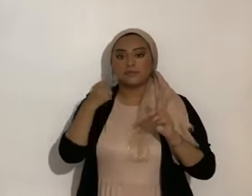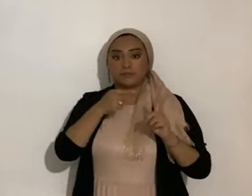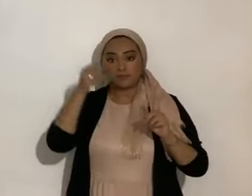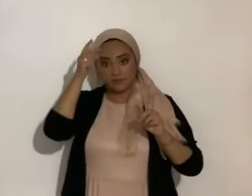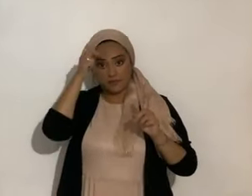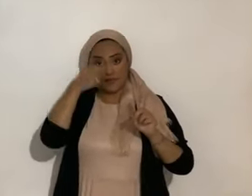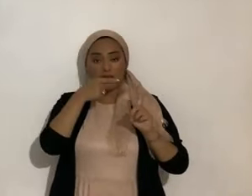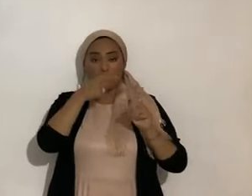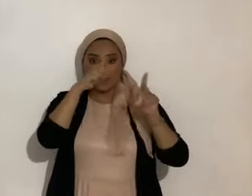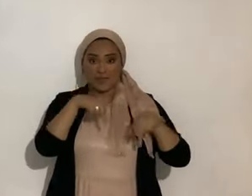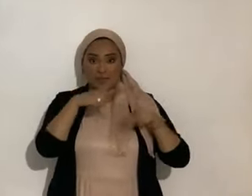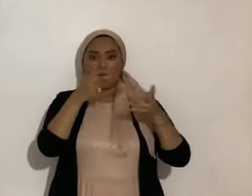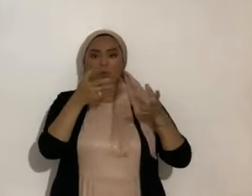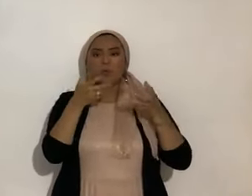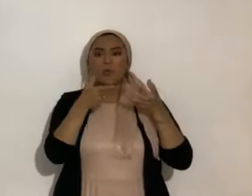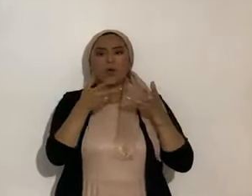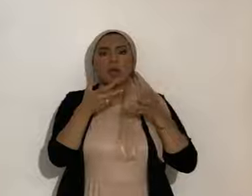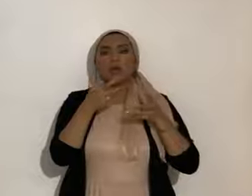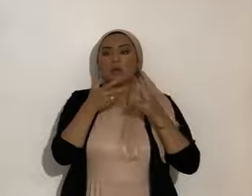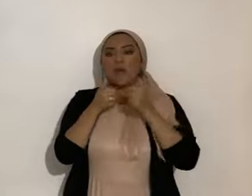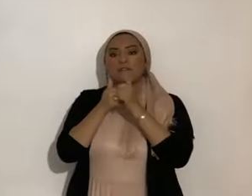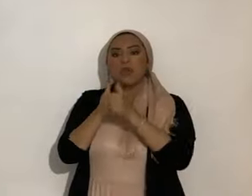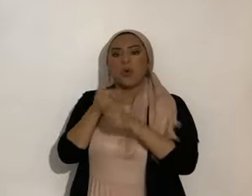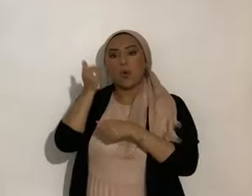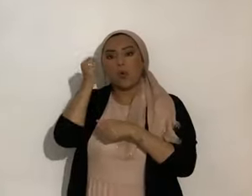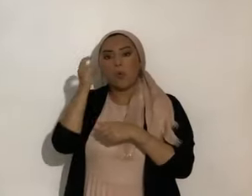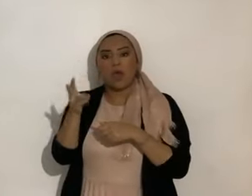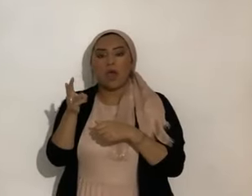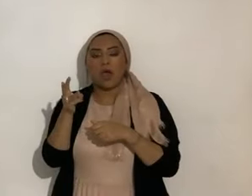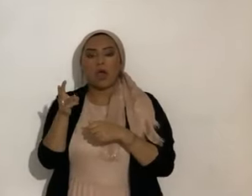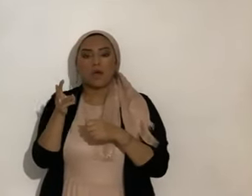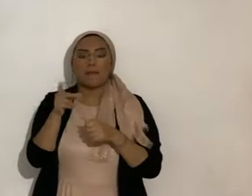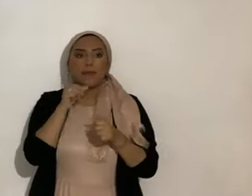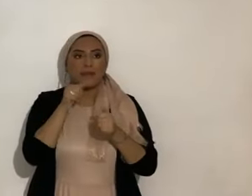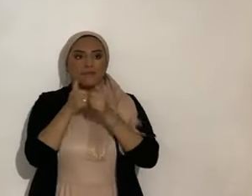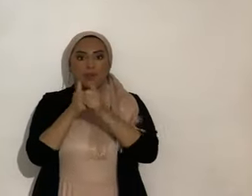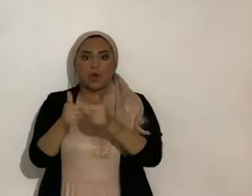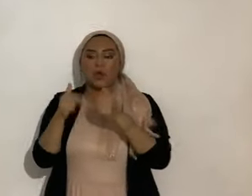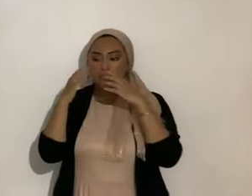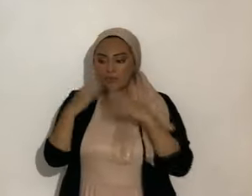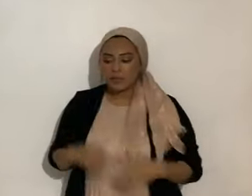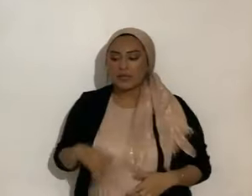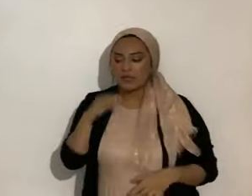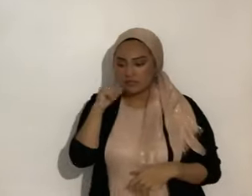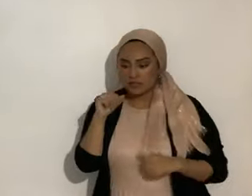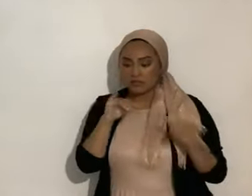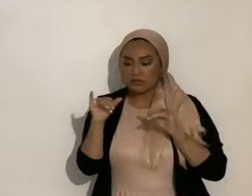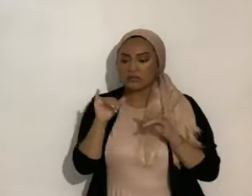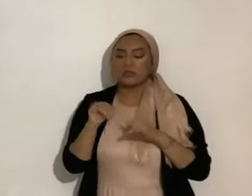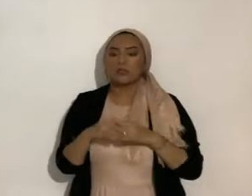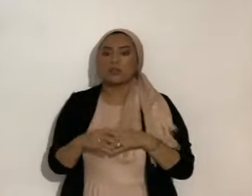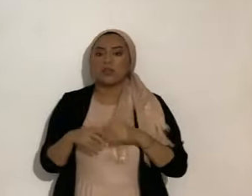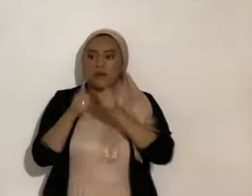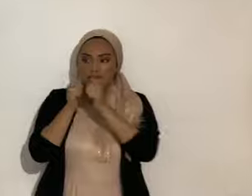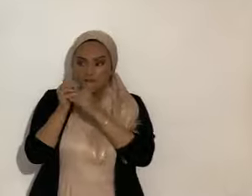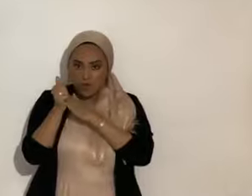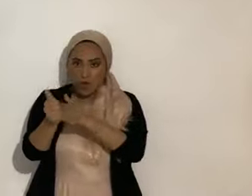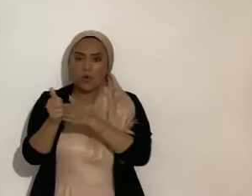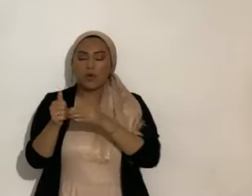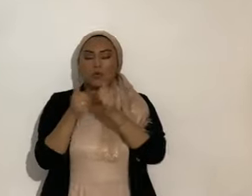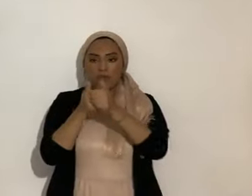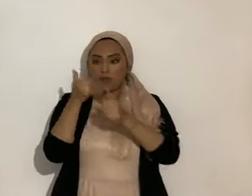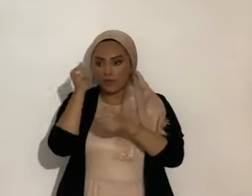a Yahshua. No es tanto seguirlo en lo físico, que sí cuenta, seguirlo en lo físico por donde fuera